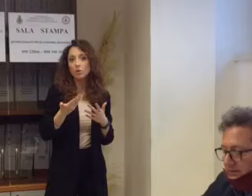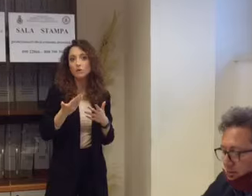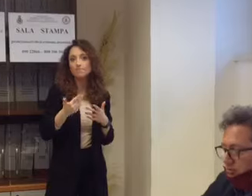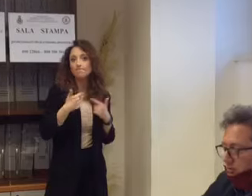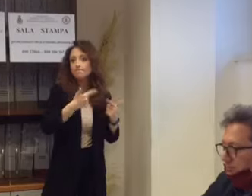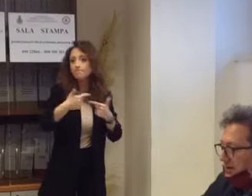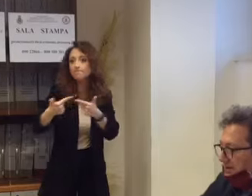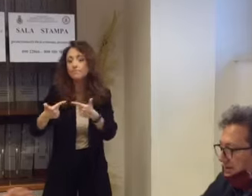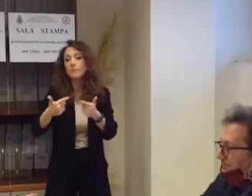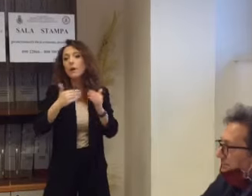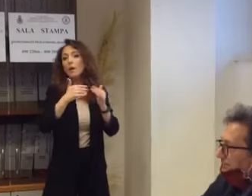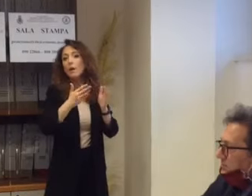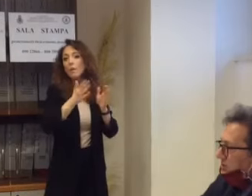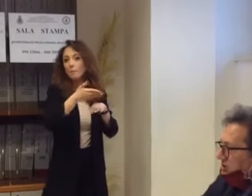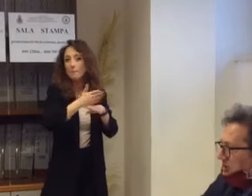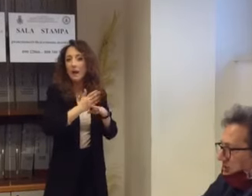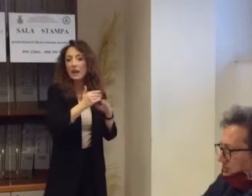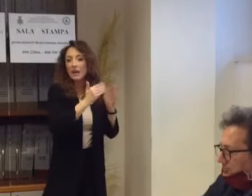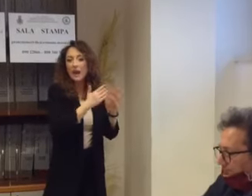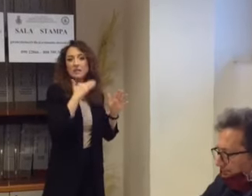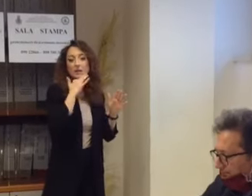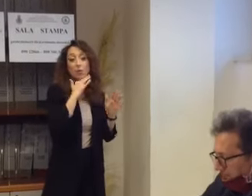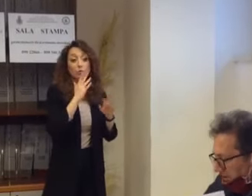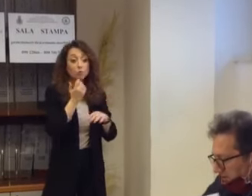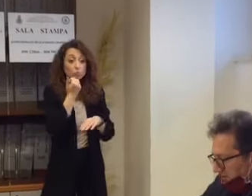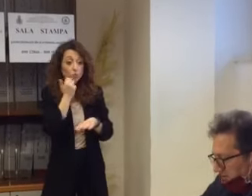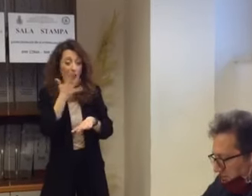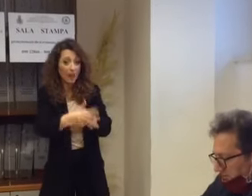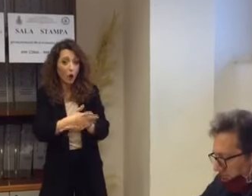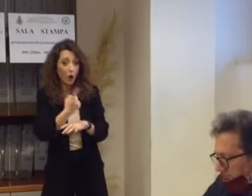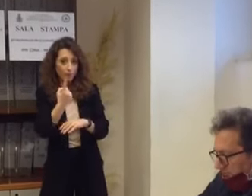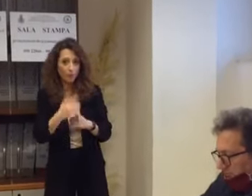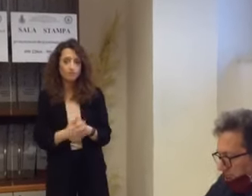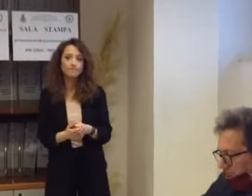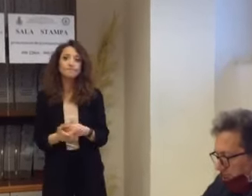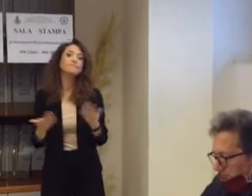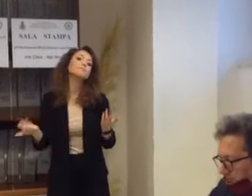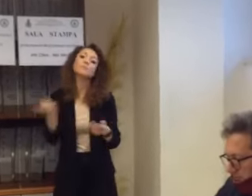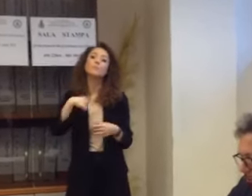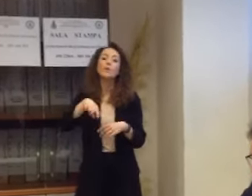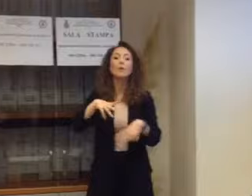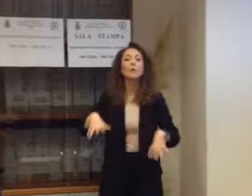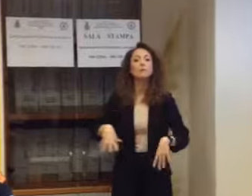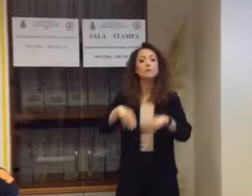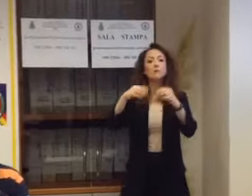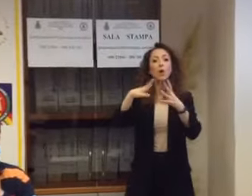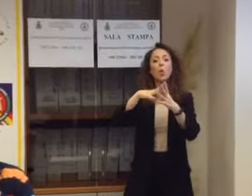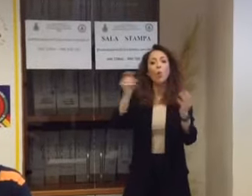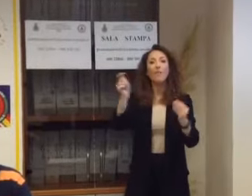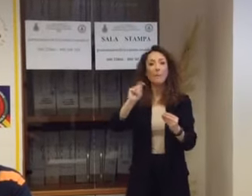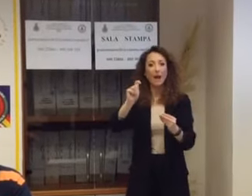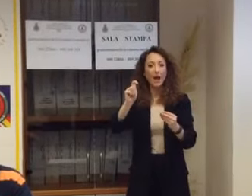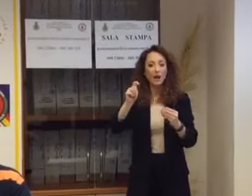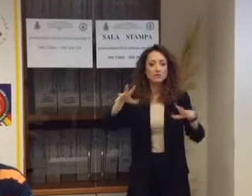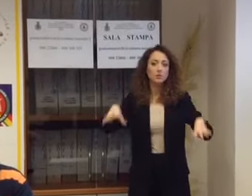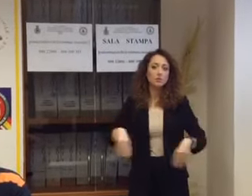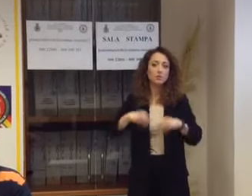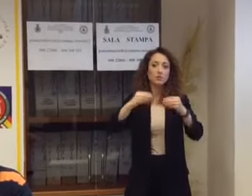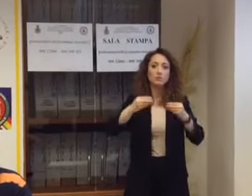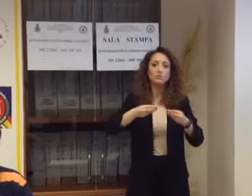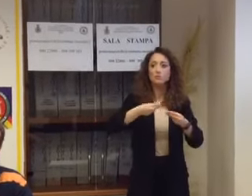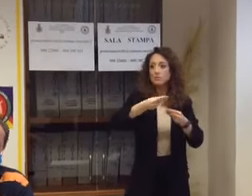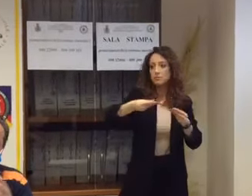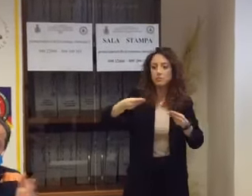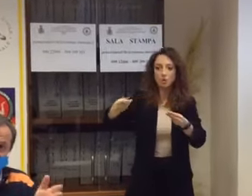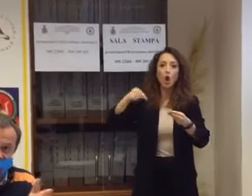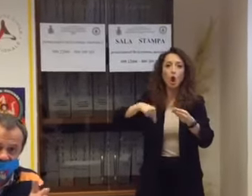case di riposo, in parte... Posso interrompere un attimo? Allora, noi abbiamo iniziato la distribuzione di uova di Pasqua, io oggi sono riuscito ad andare a